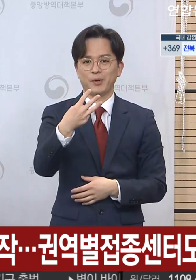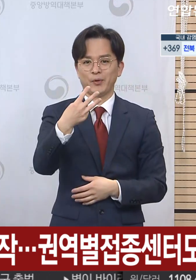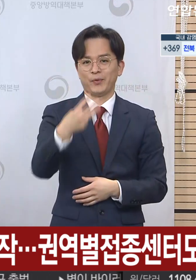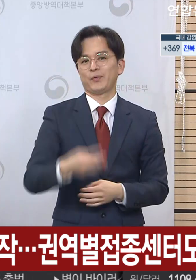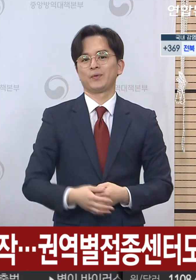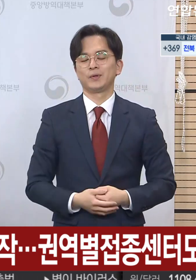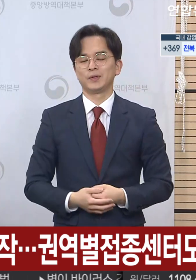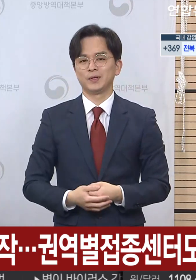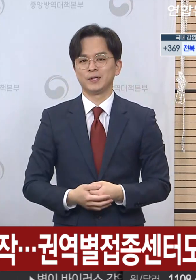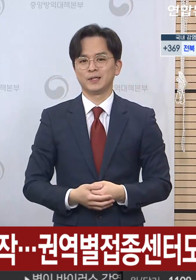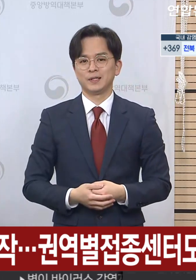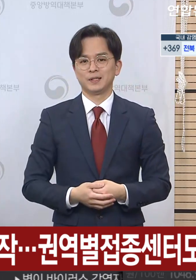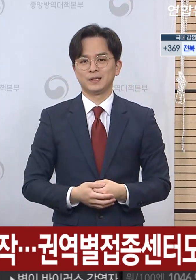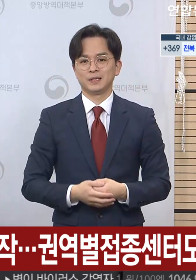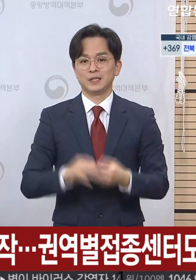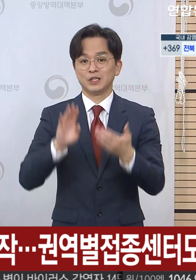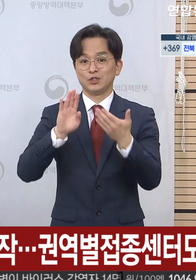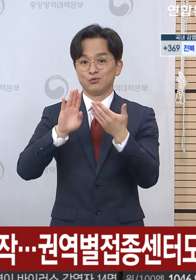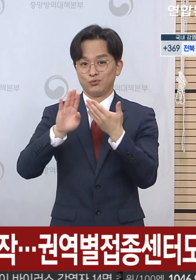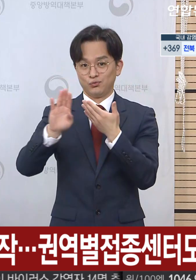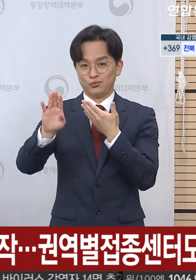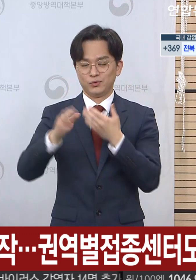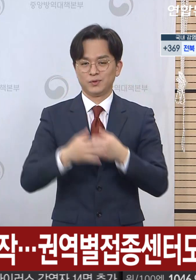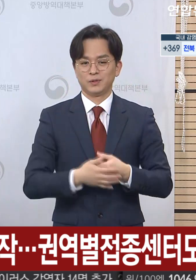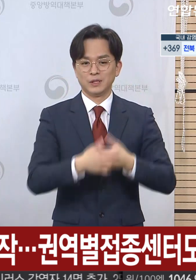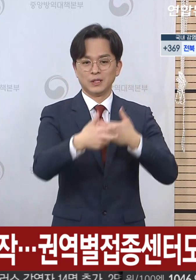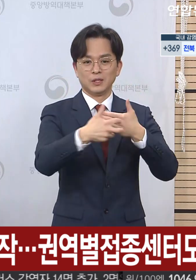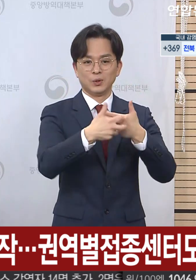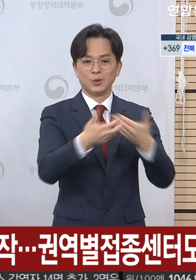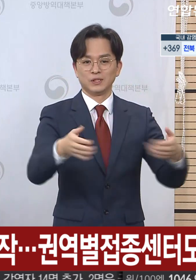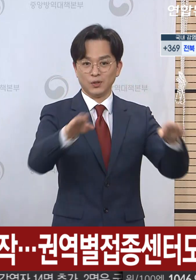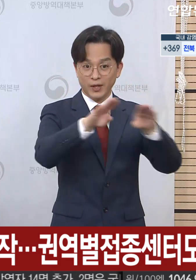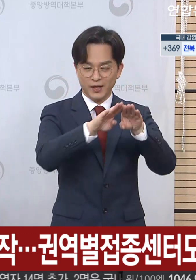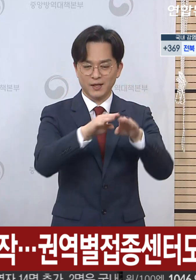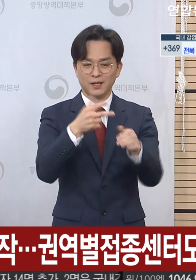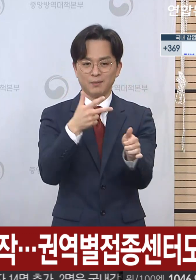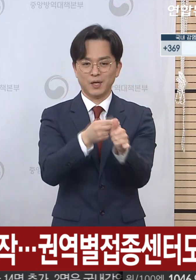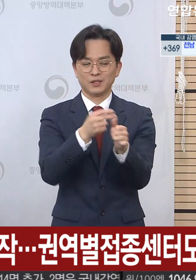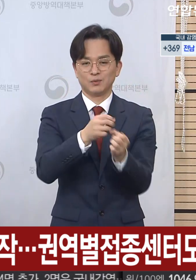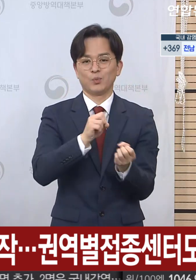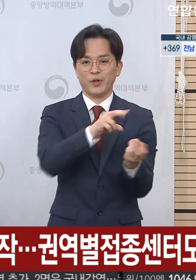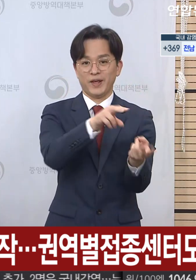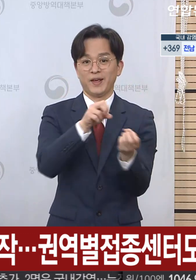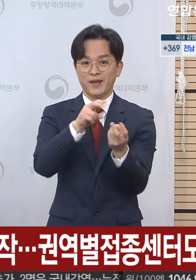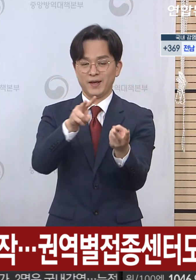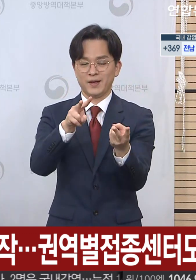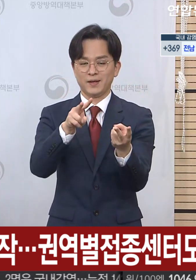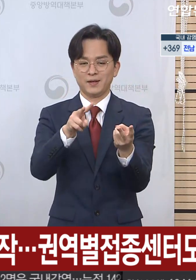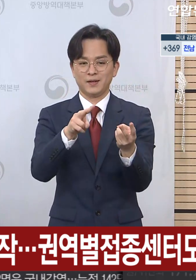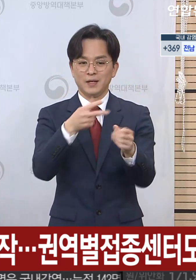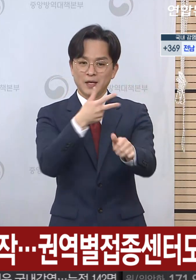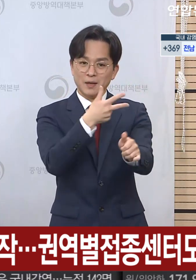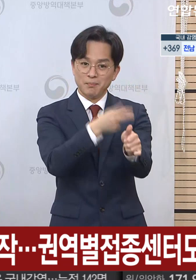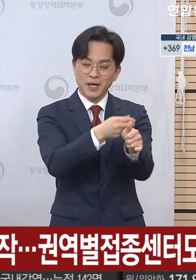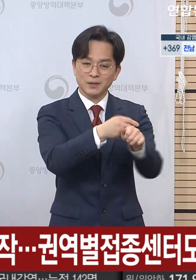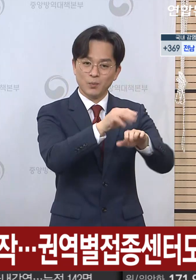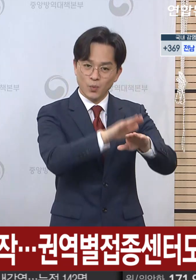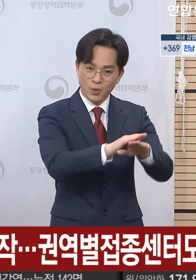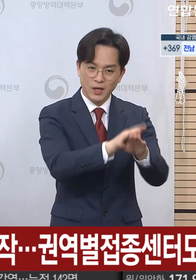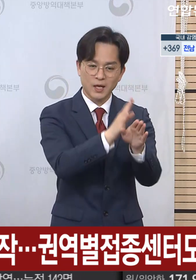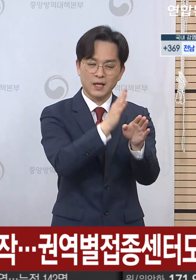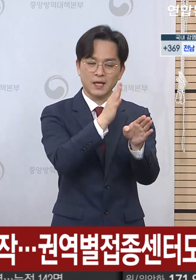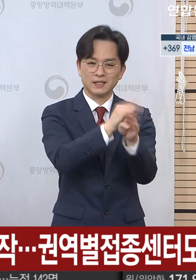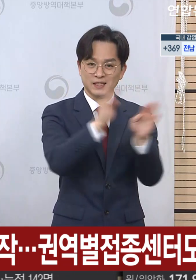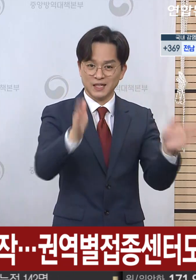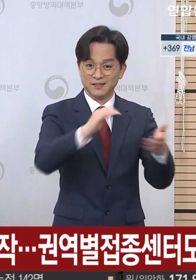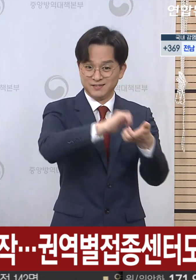300명입니다. 이후에는 자체 접종 의료기관에 백신을 배송해서 백신의 보관기간, 내에 의료기관별